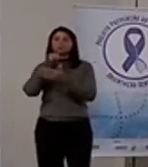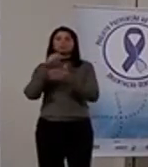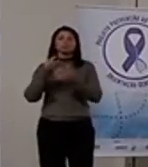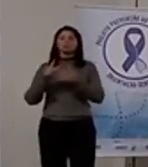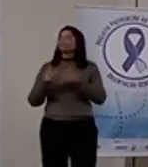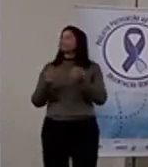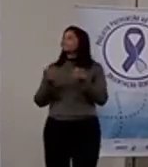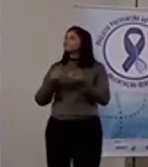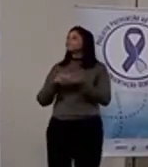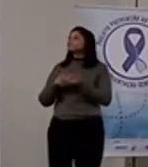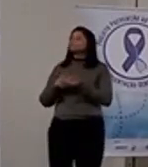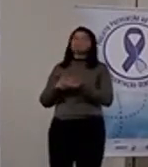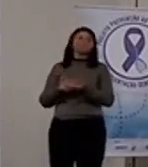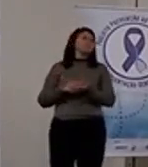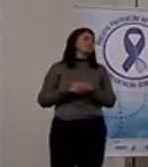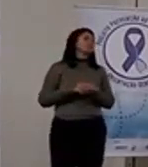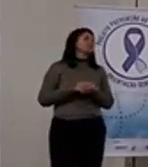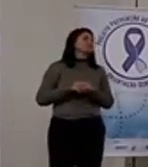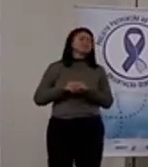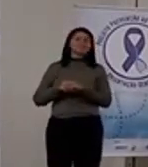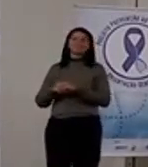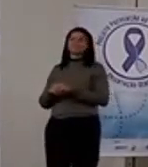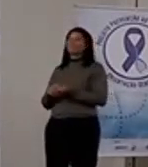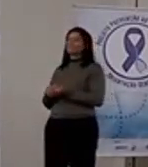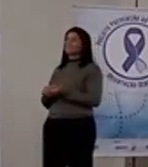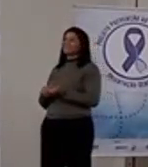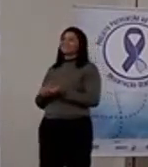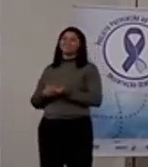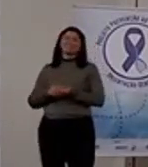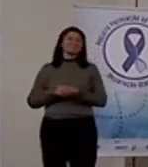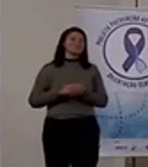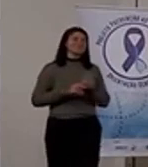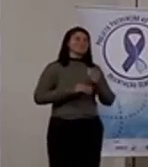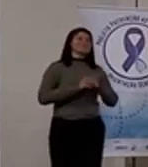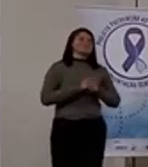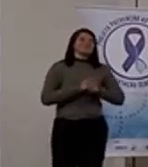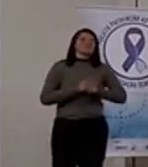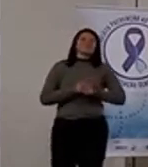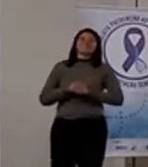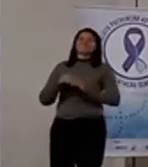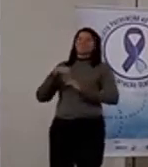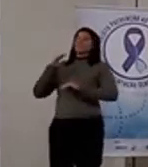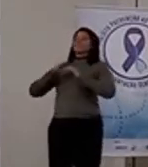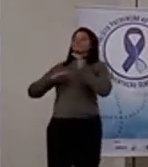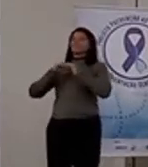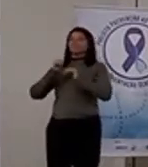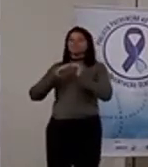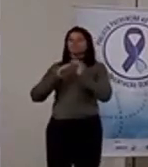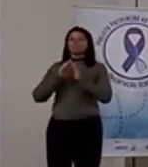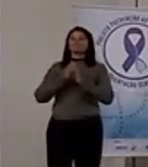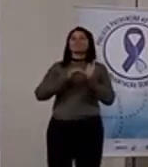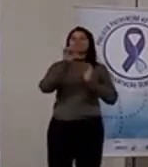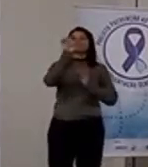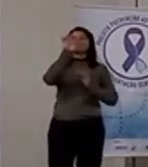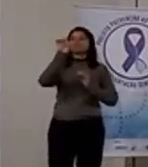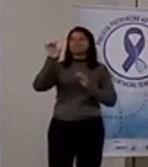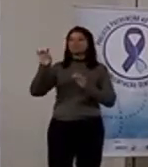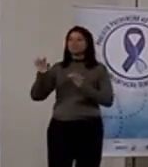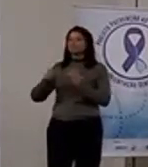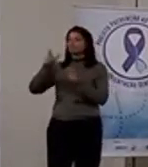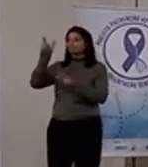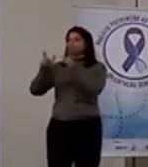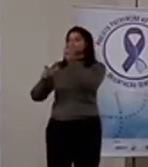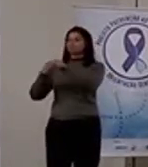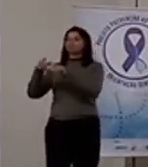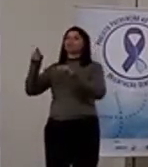é? Pronto, isso. Gostei. Tá antenada, hein? Produção independente, então, porque ficou moda, né? Entendeu?